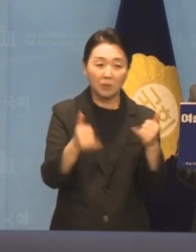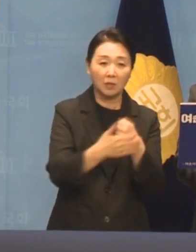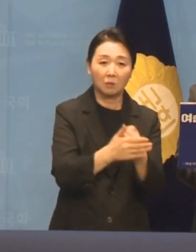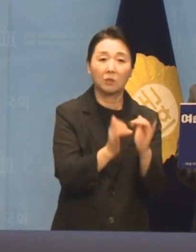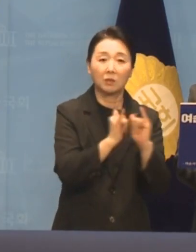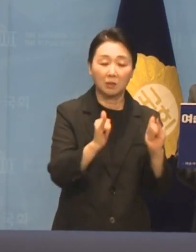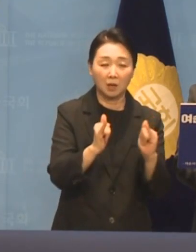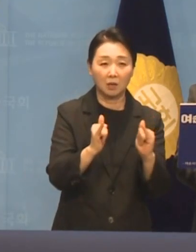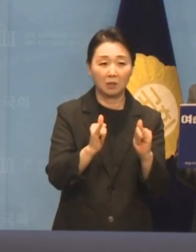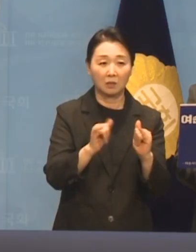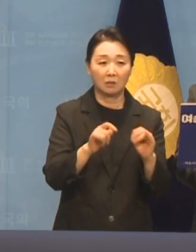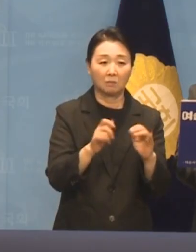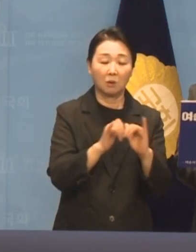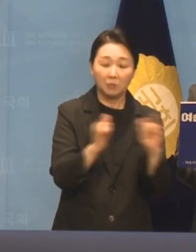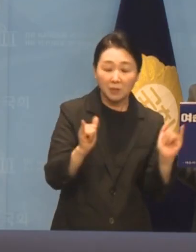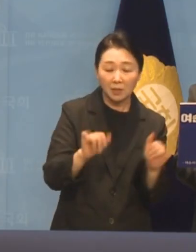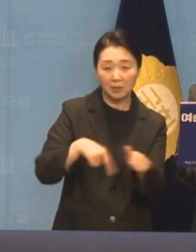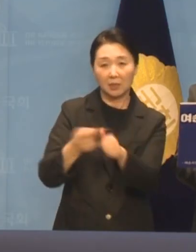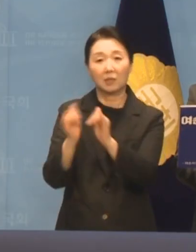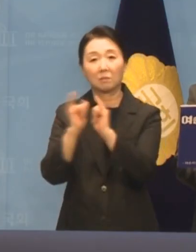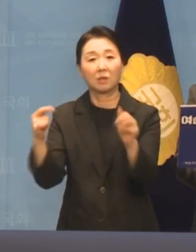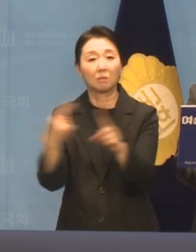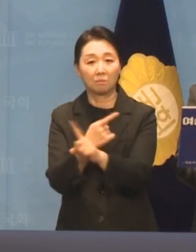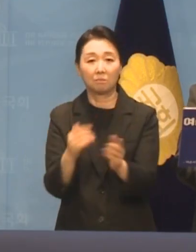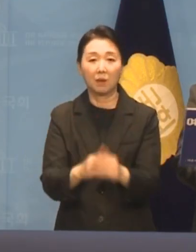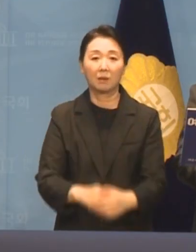민간인 가담자로 바꾸려 했습니다.